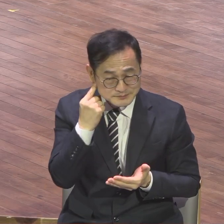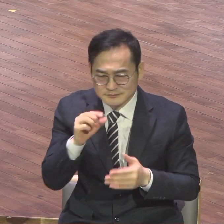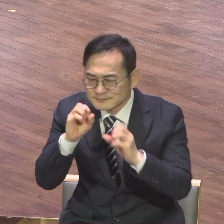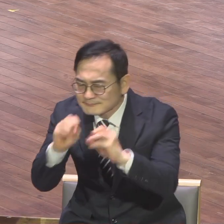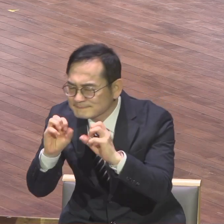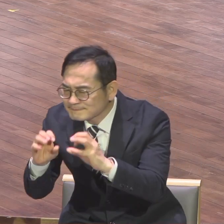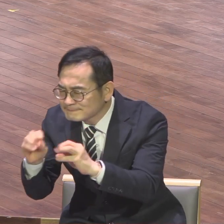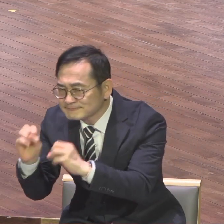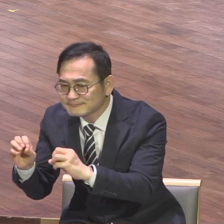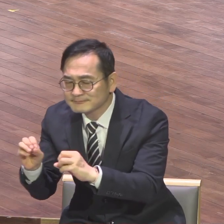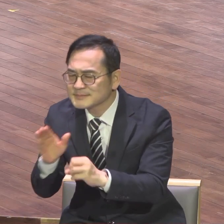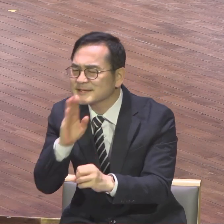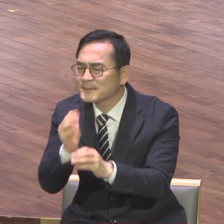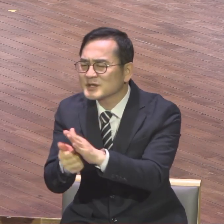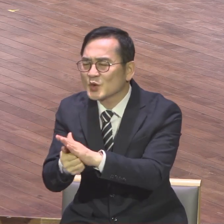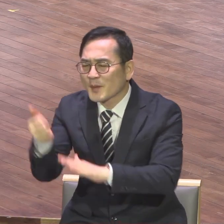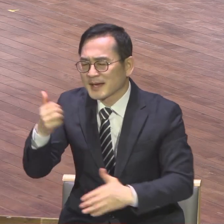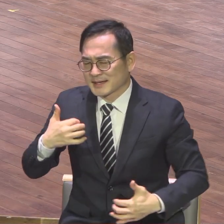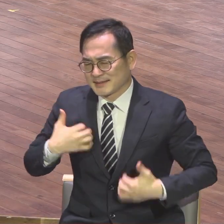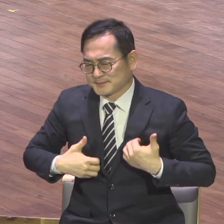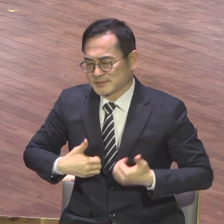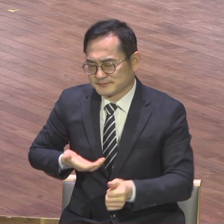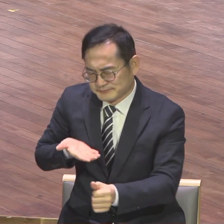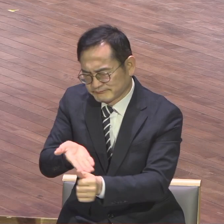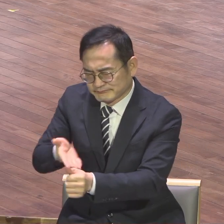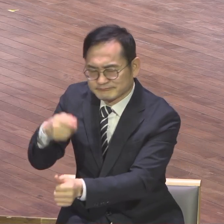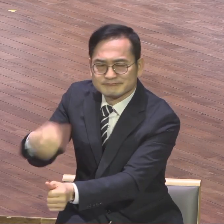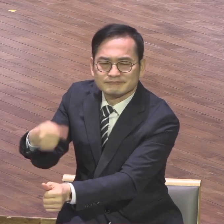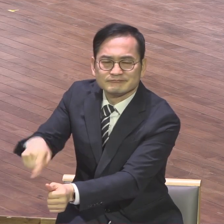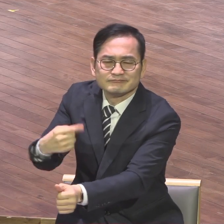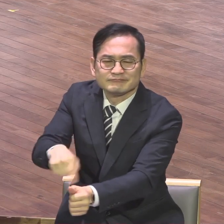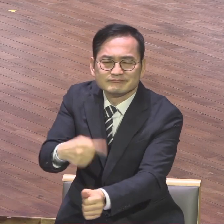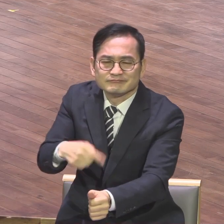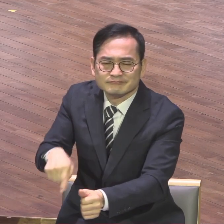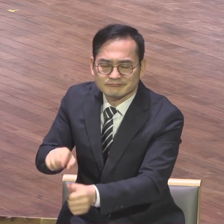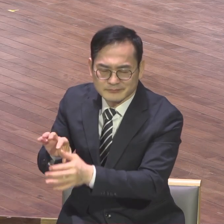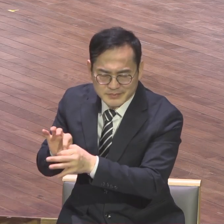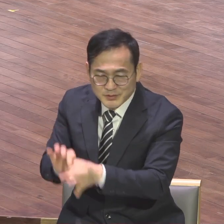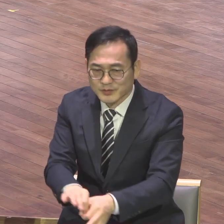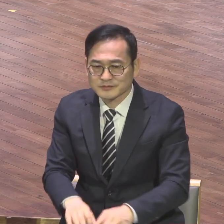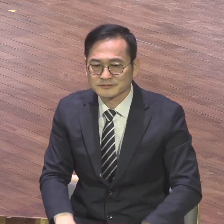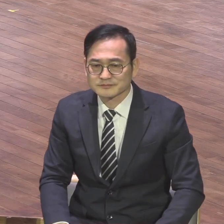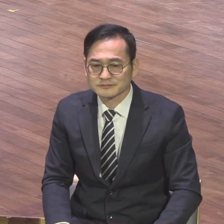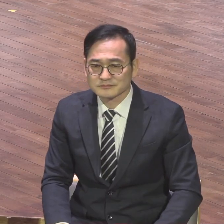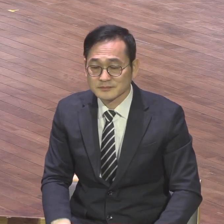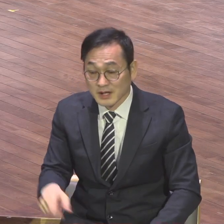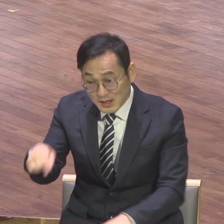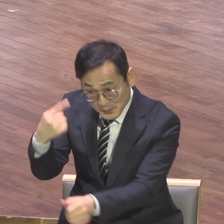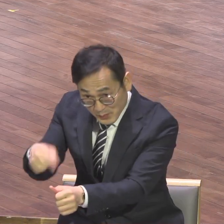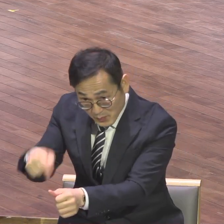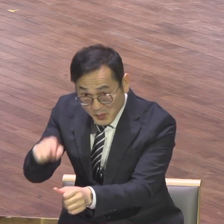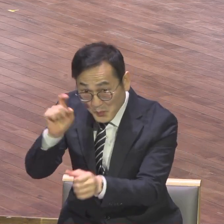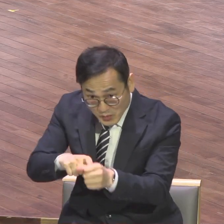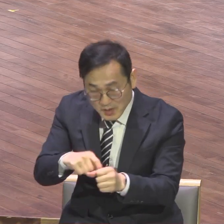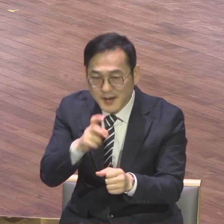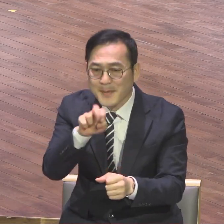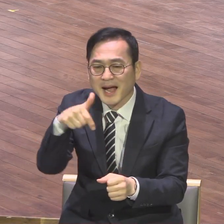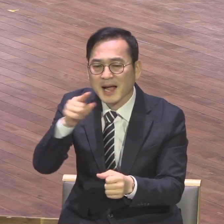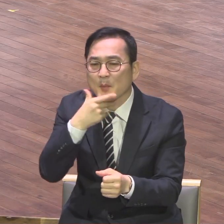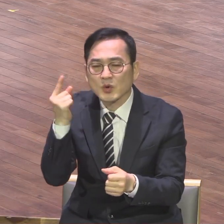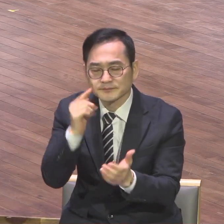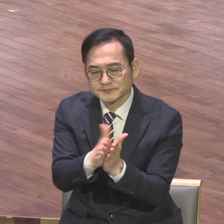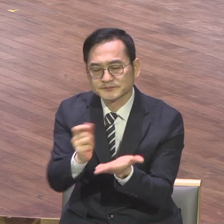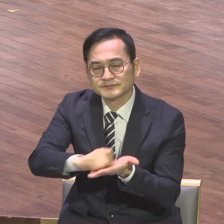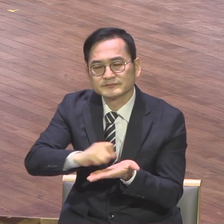전달해서 참 소망을 심어주기 위해서 이 마가복음을 기록했어요.